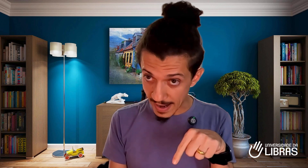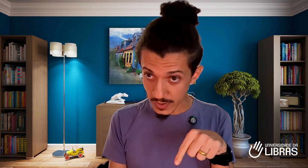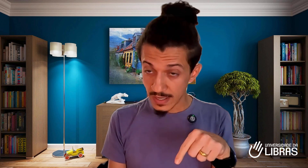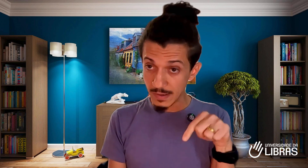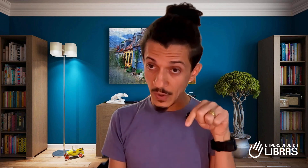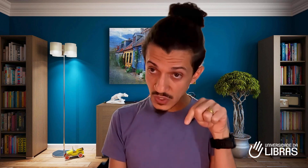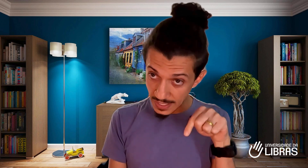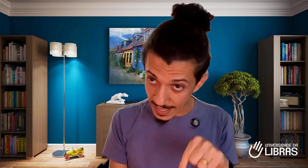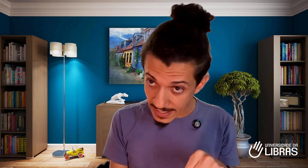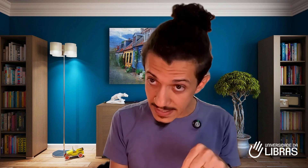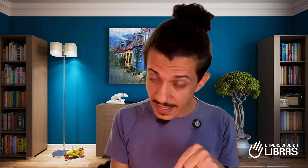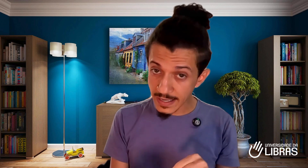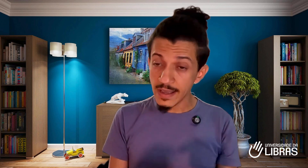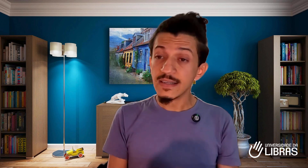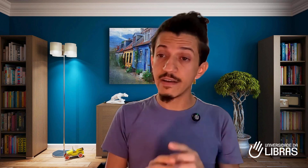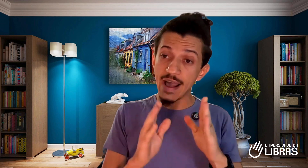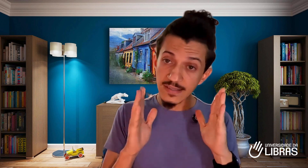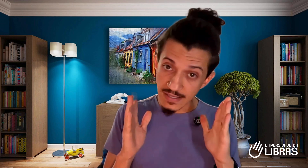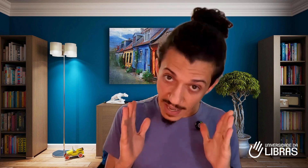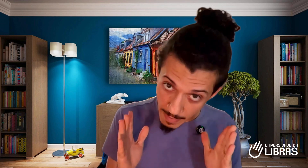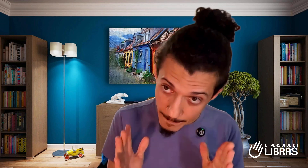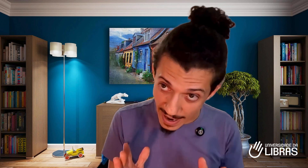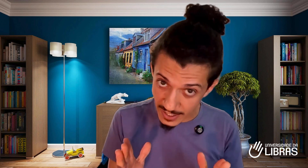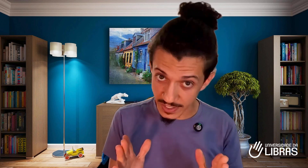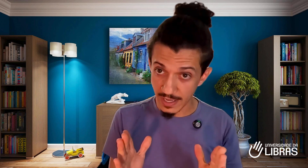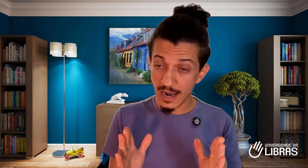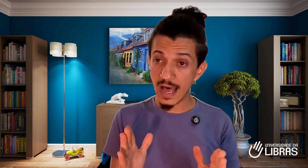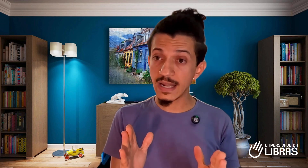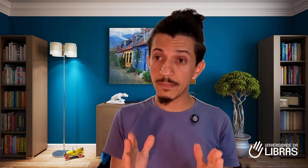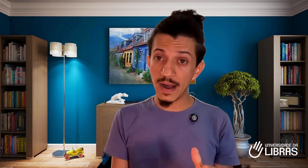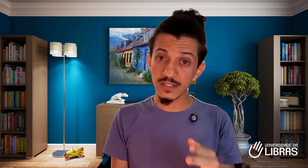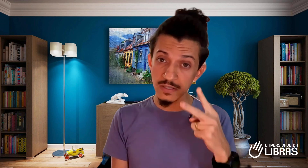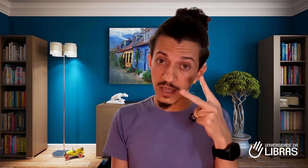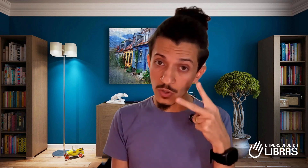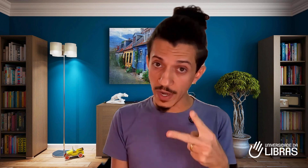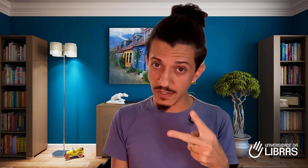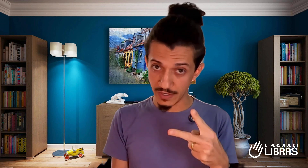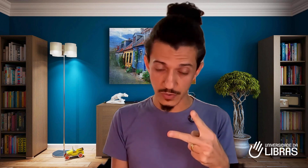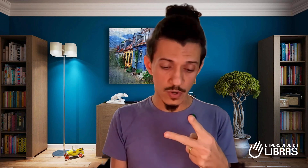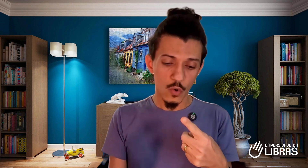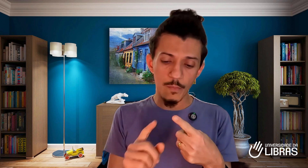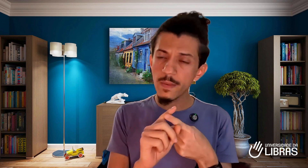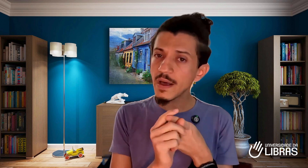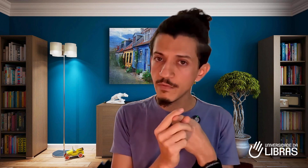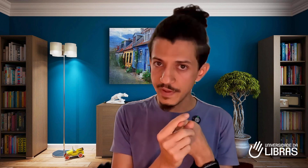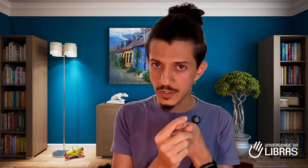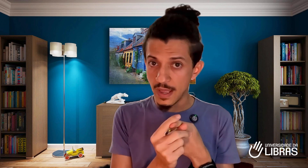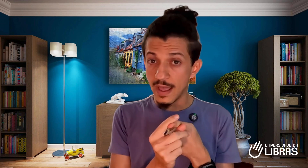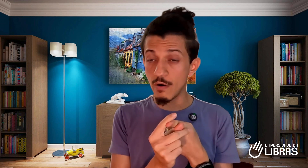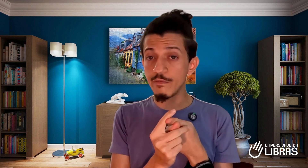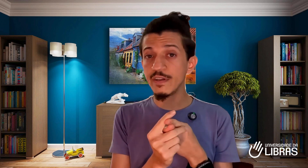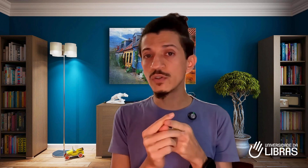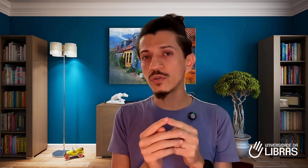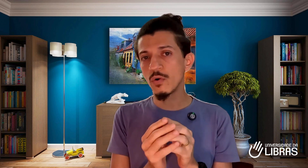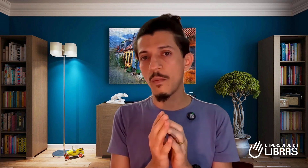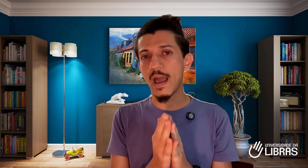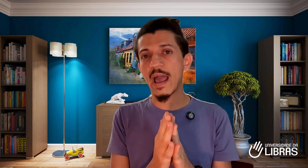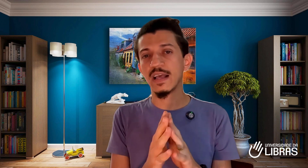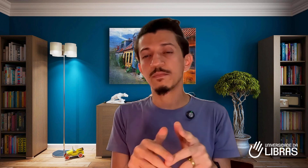Você pode clicar nesse link, você vai acessar uma página. Lá nessa página tem 2 vídeos. O primeiro vídeo é um vídeo onde eu explico